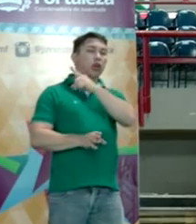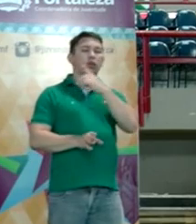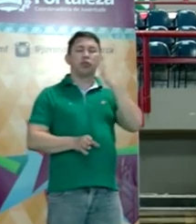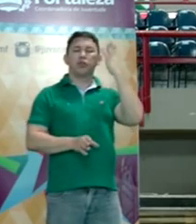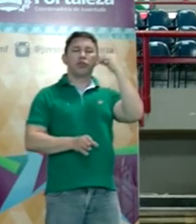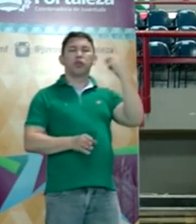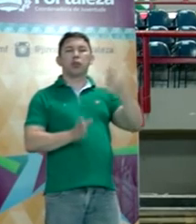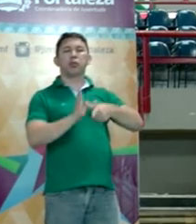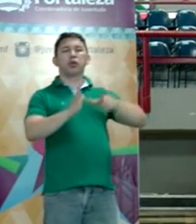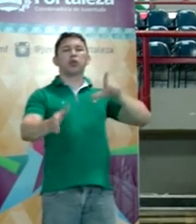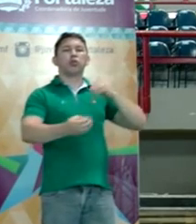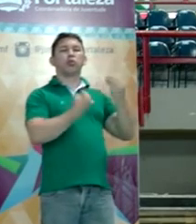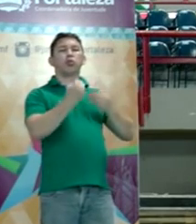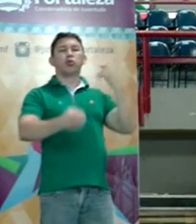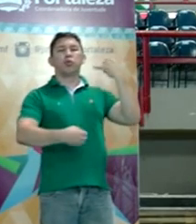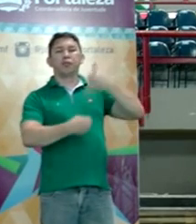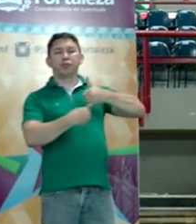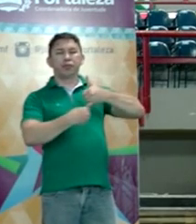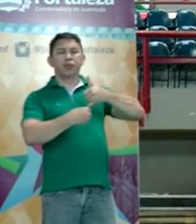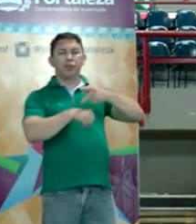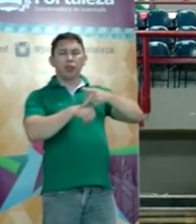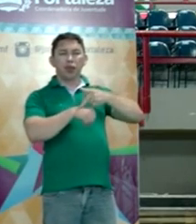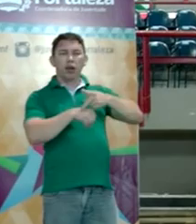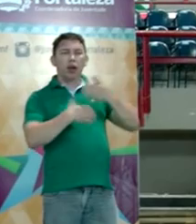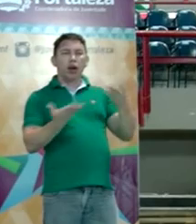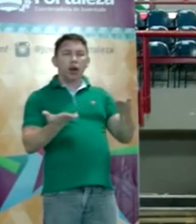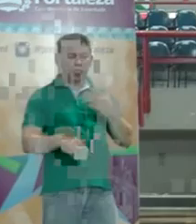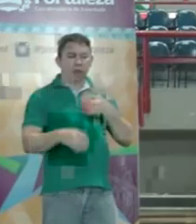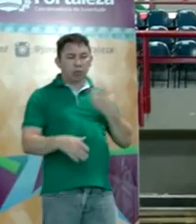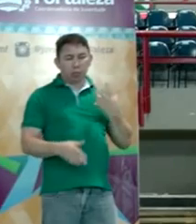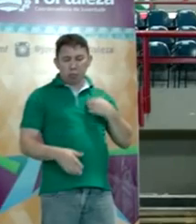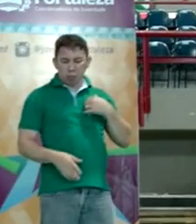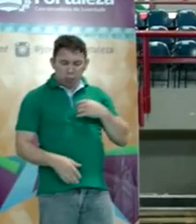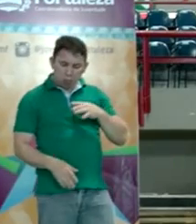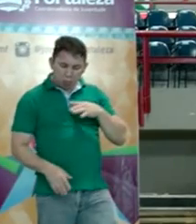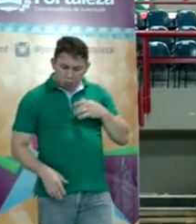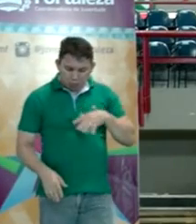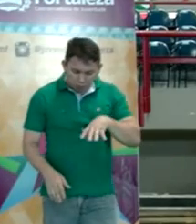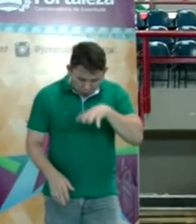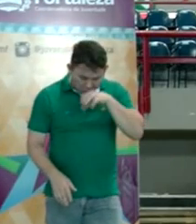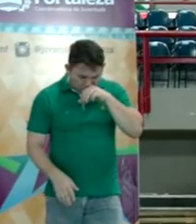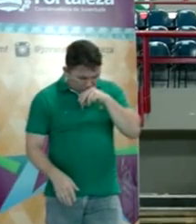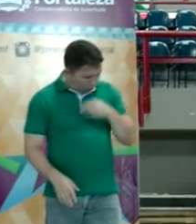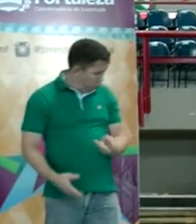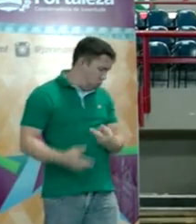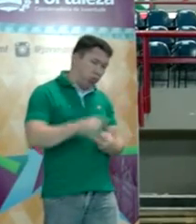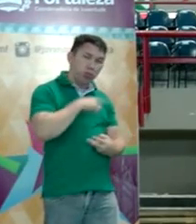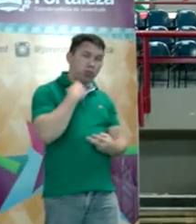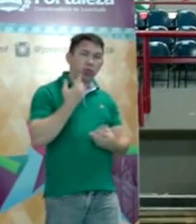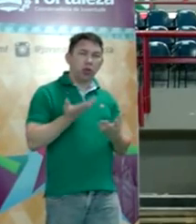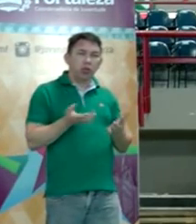conhecimento prévio fez com que elas se arriscassem mais do que deviam e morreram por conta disso.